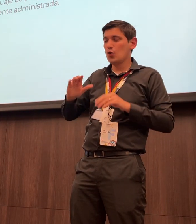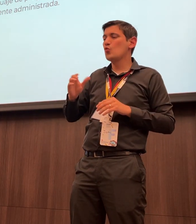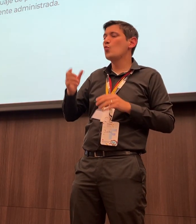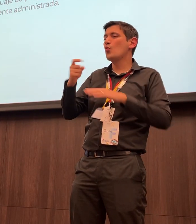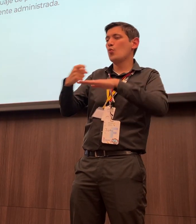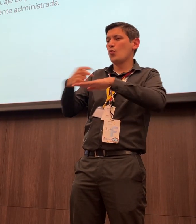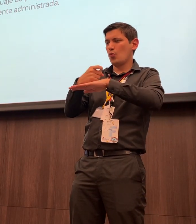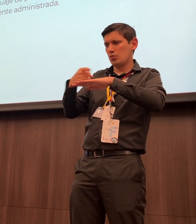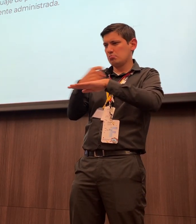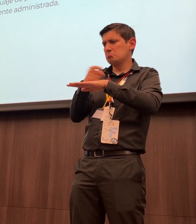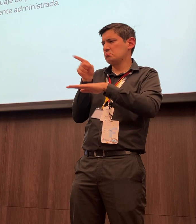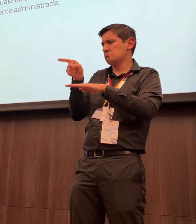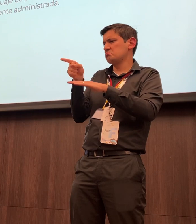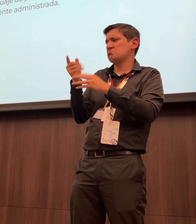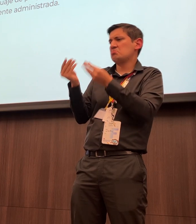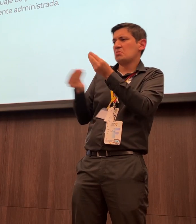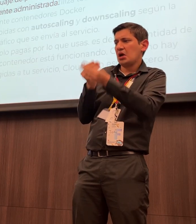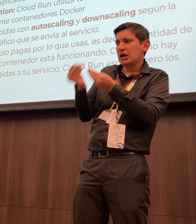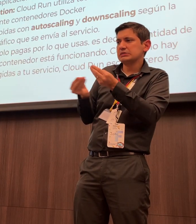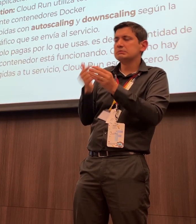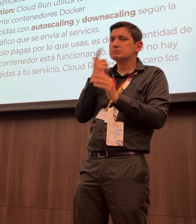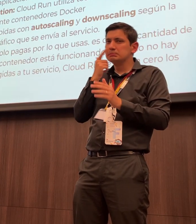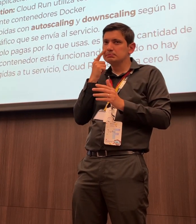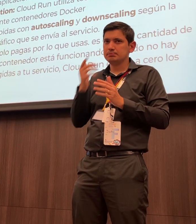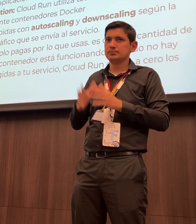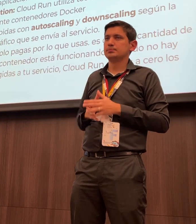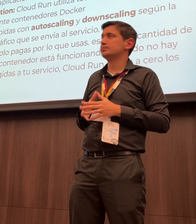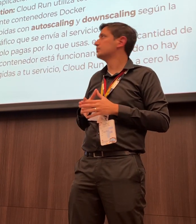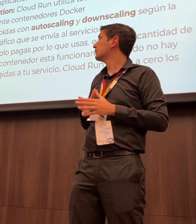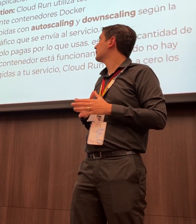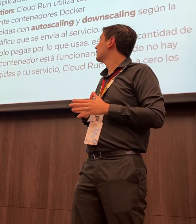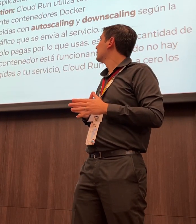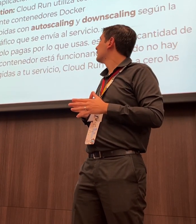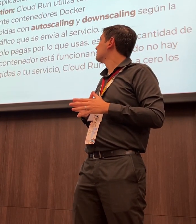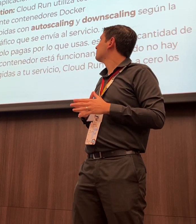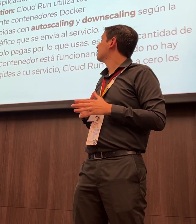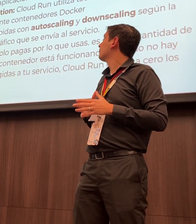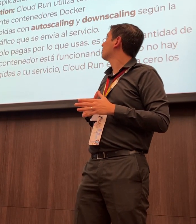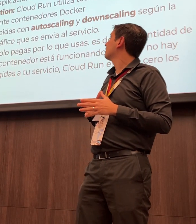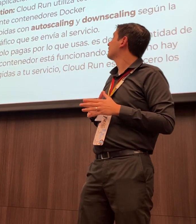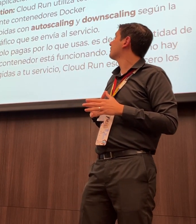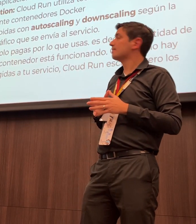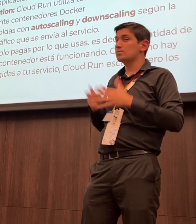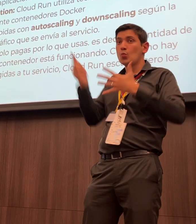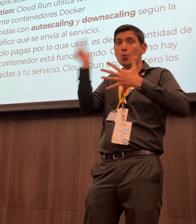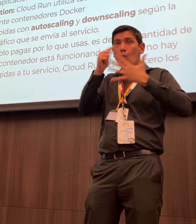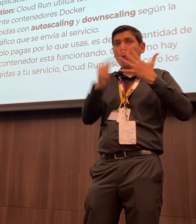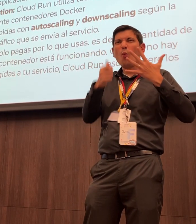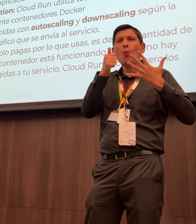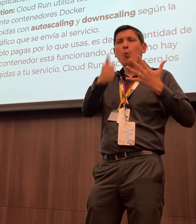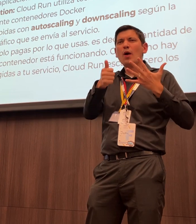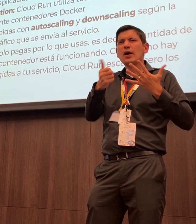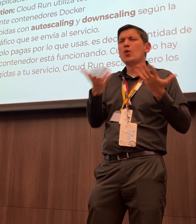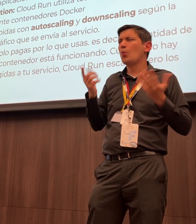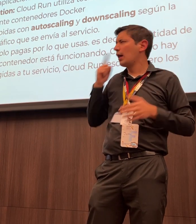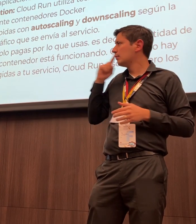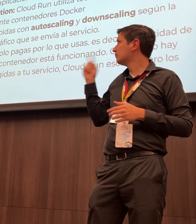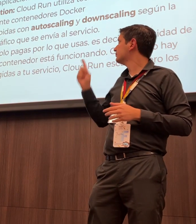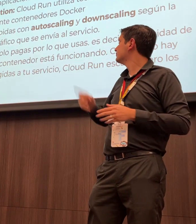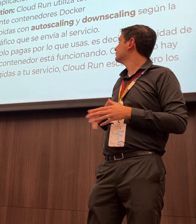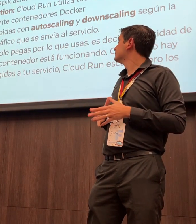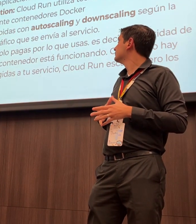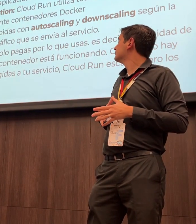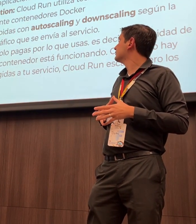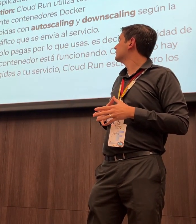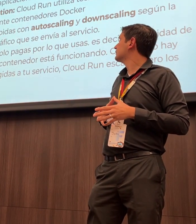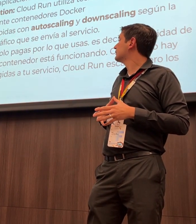se encarga de un montón de cosas que vamos a estar viendo. Básicamente las ventajas que esto trae un poco a la mesa es